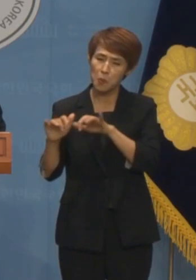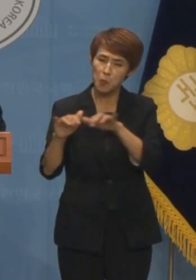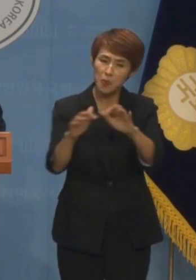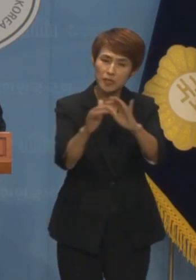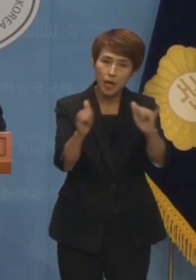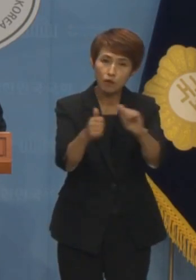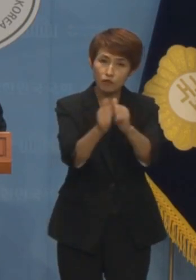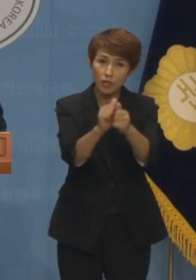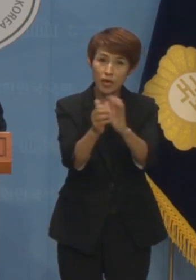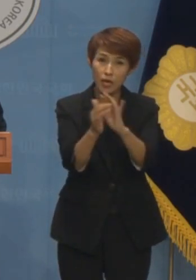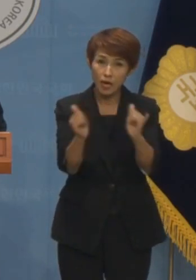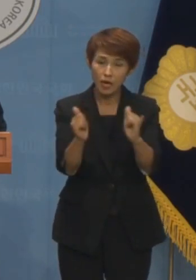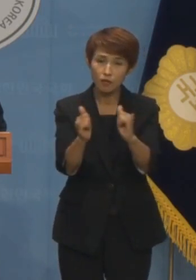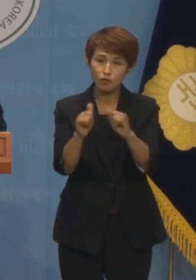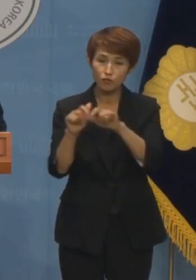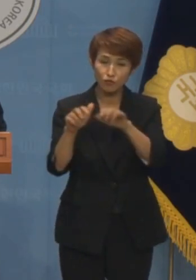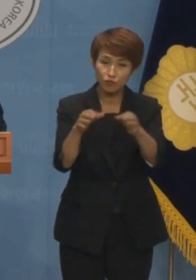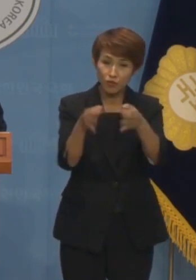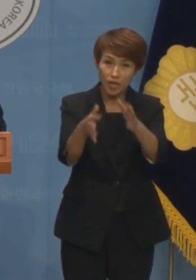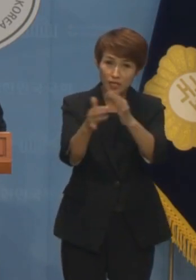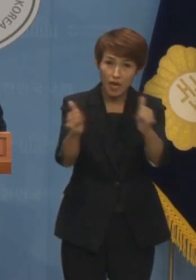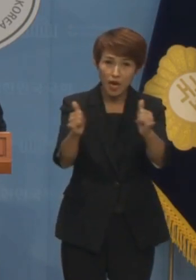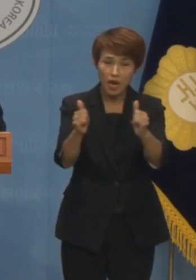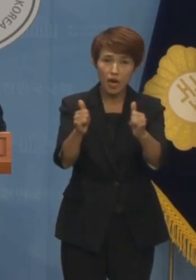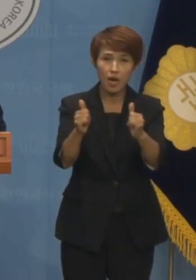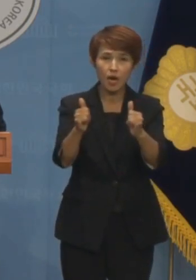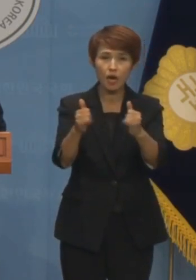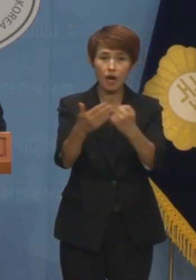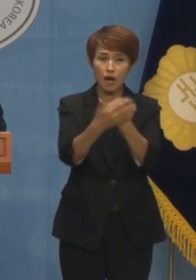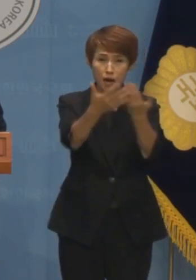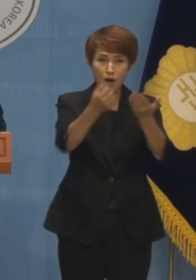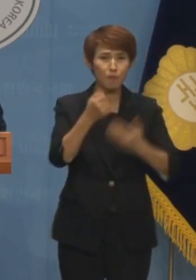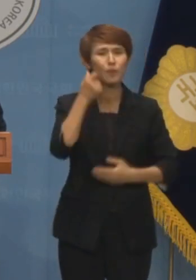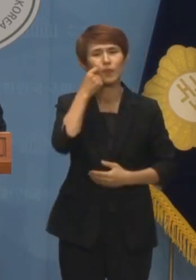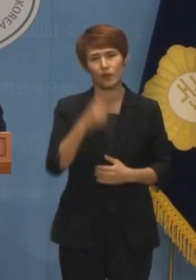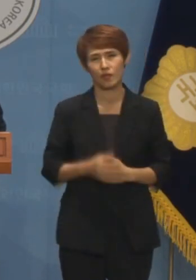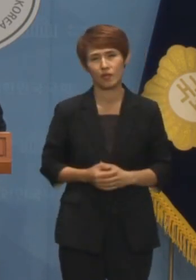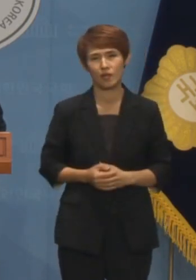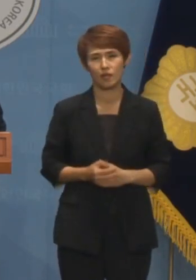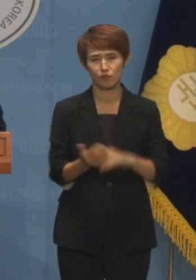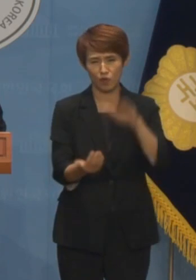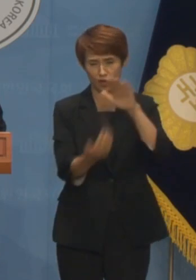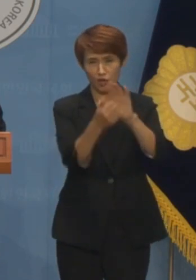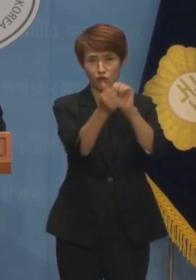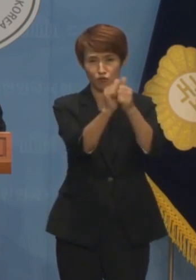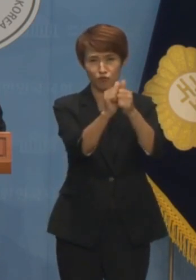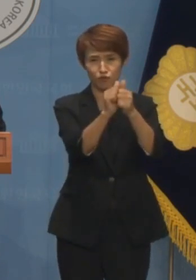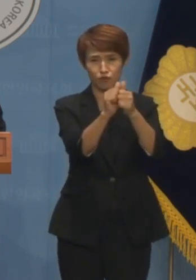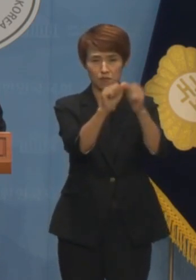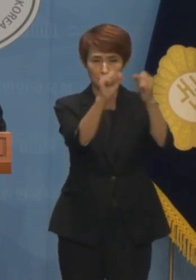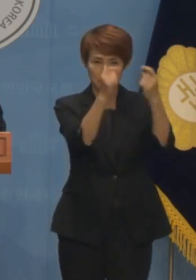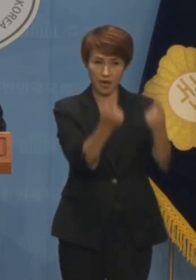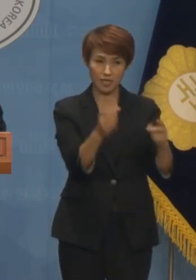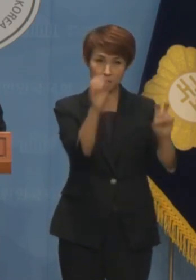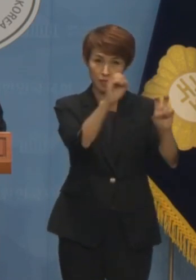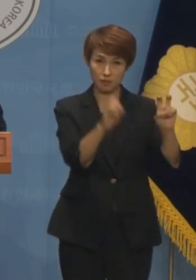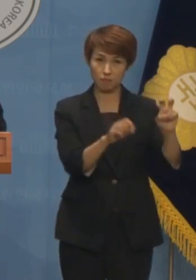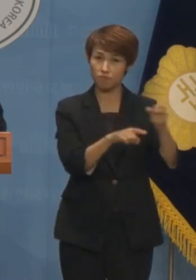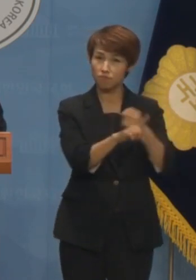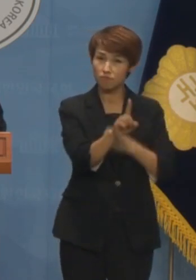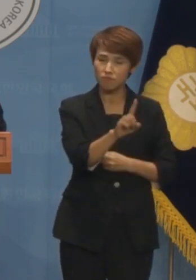죽었다 깨어나도 누릴 수 없는 혜택입니다. 최대 주주 할증 20%는